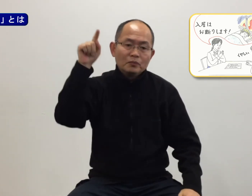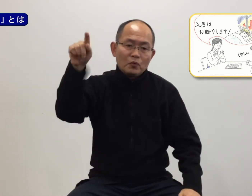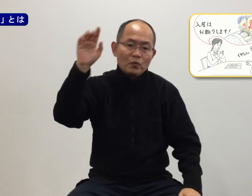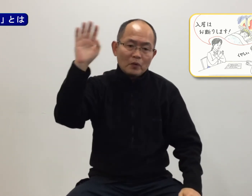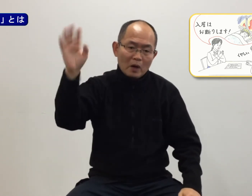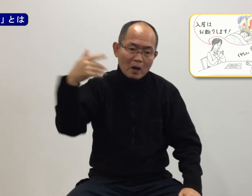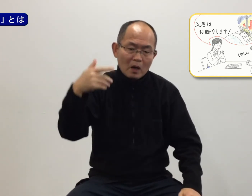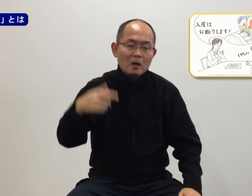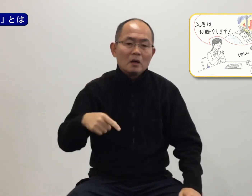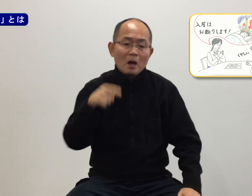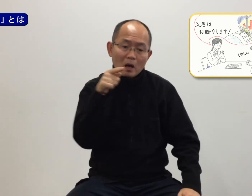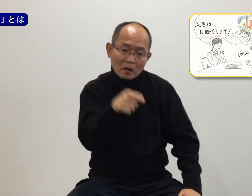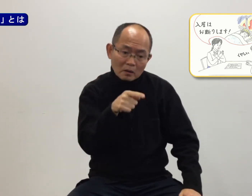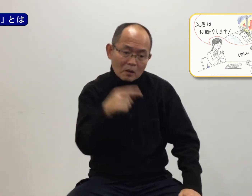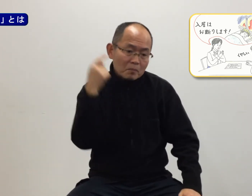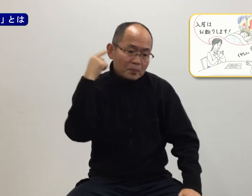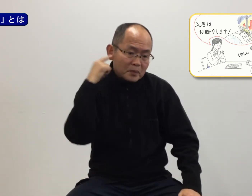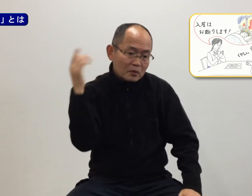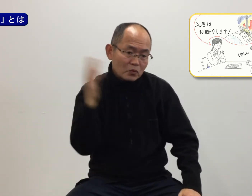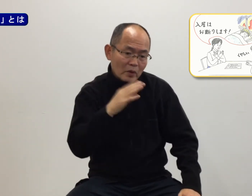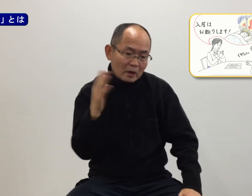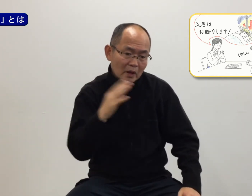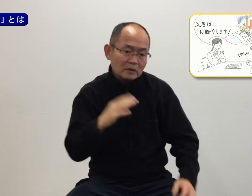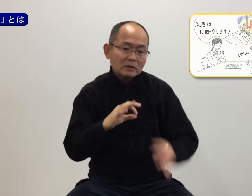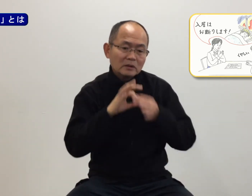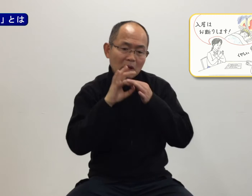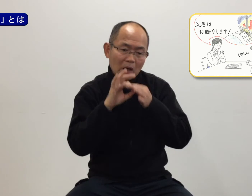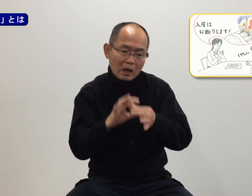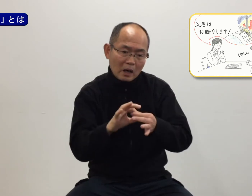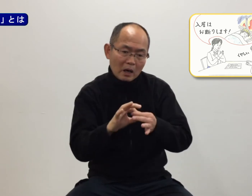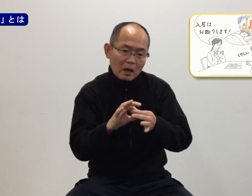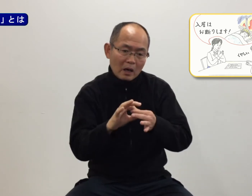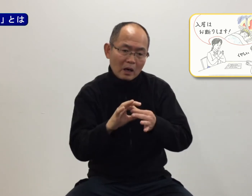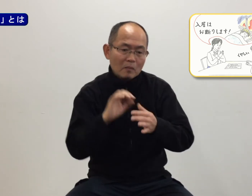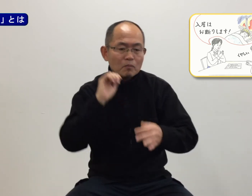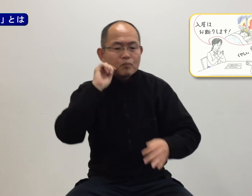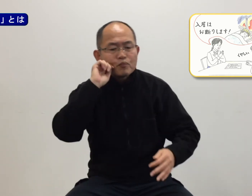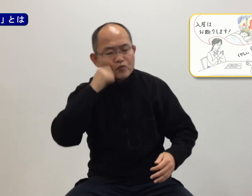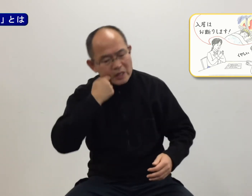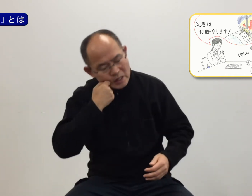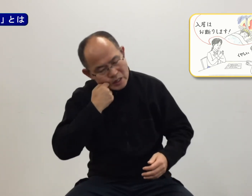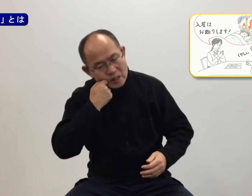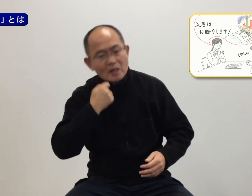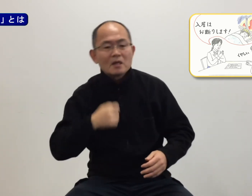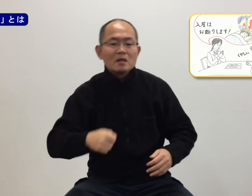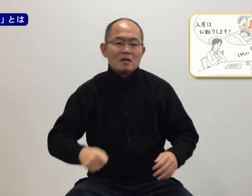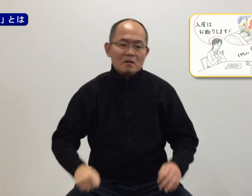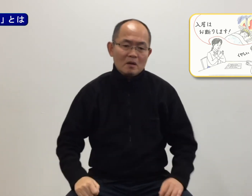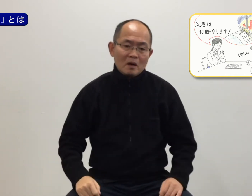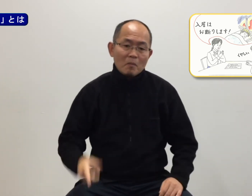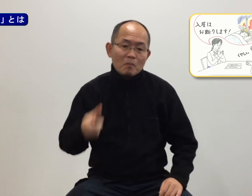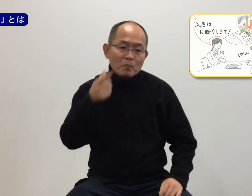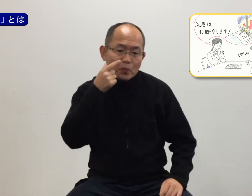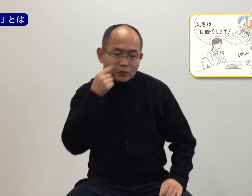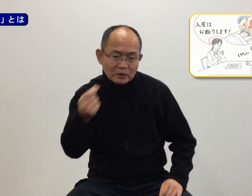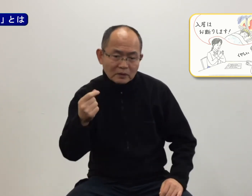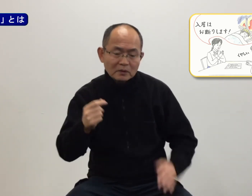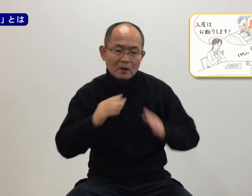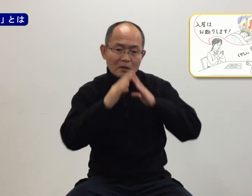職員から小学障害の方は入居できない火事のとき